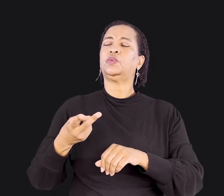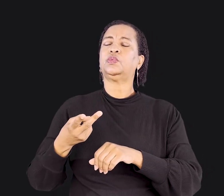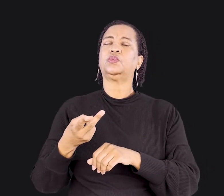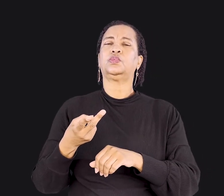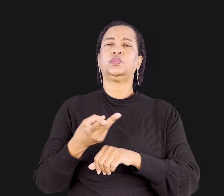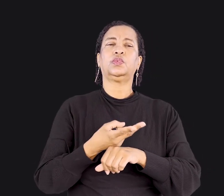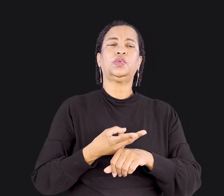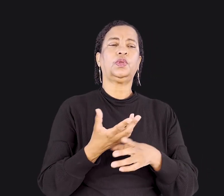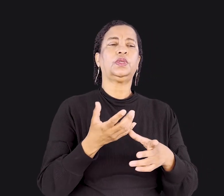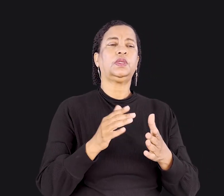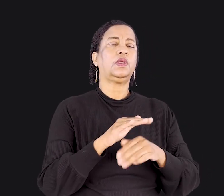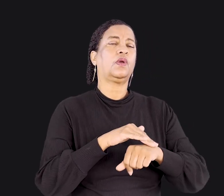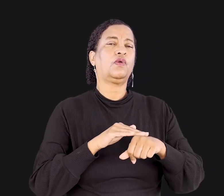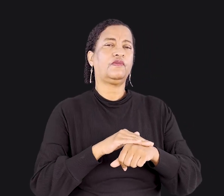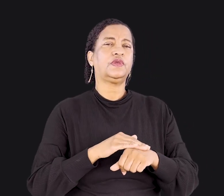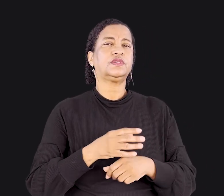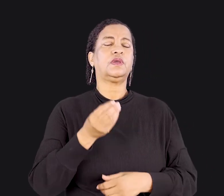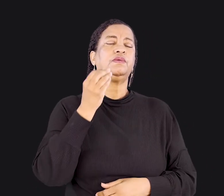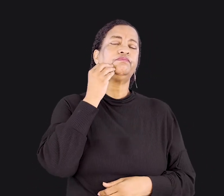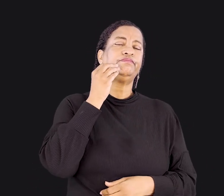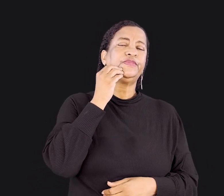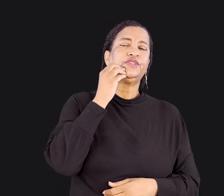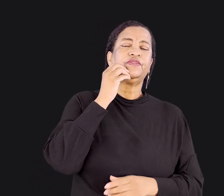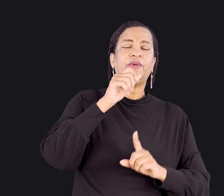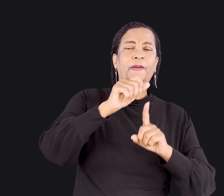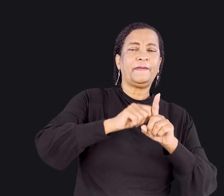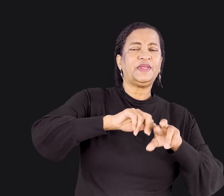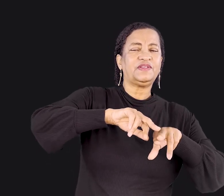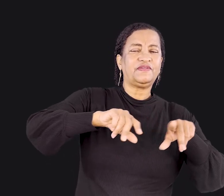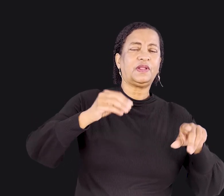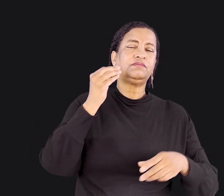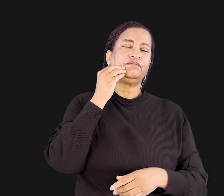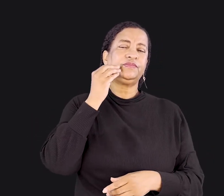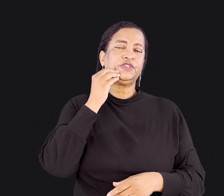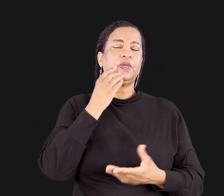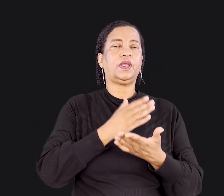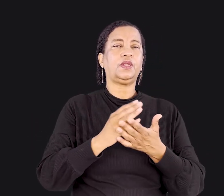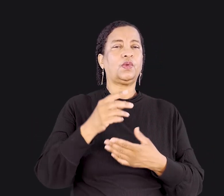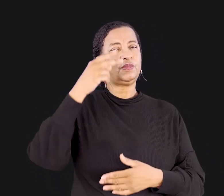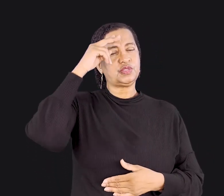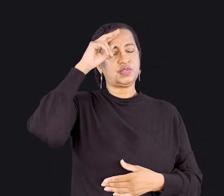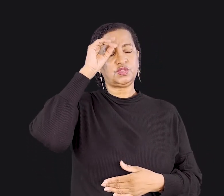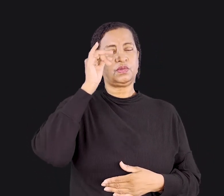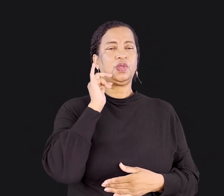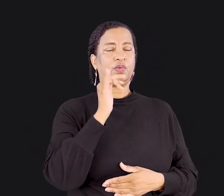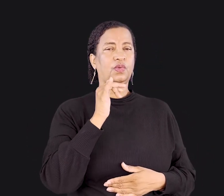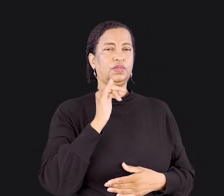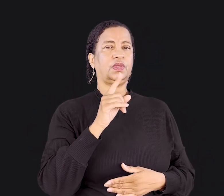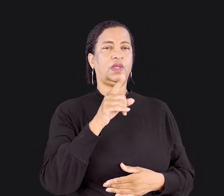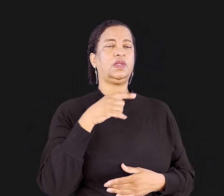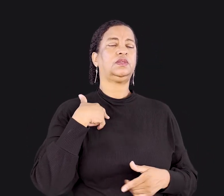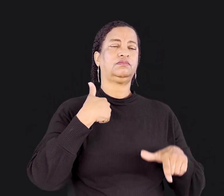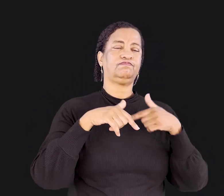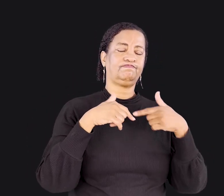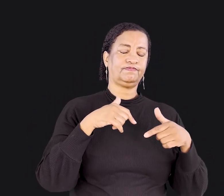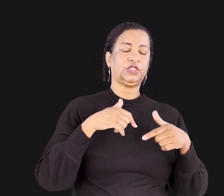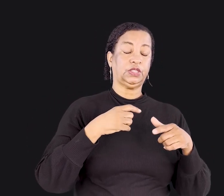havia meses que observava aquele jovem pastor. Ele começou a contar uma história. Ele disse que lutou na Segunda Guerra e que foi